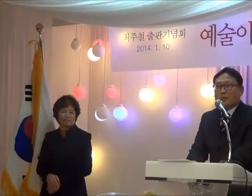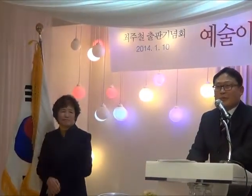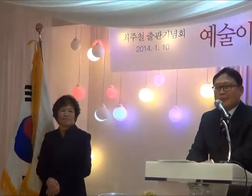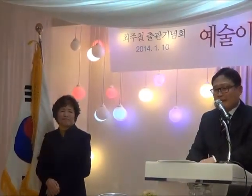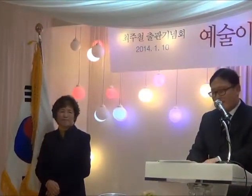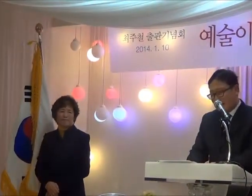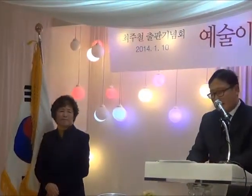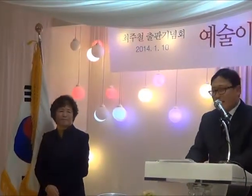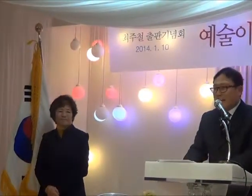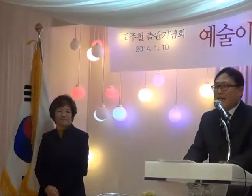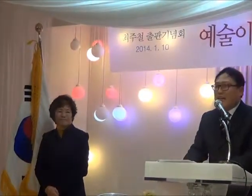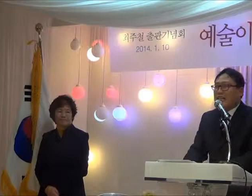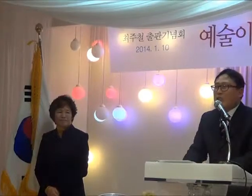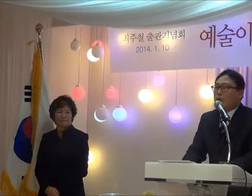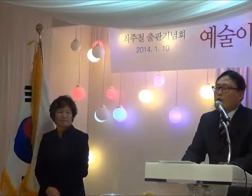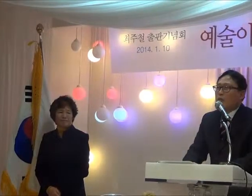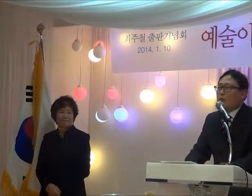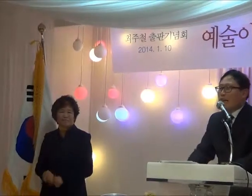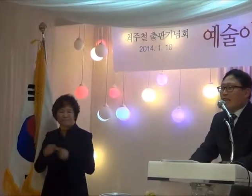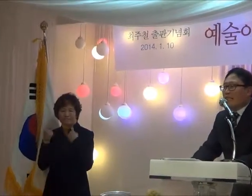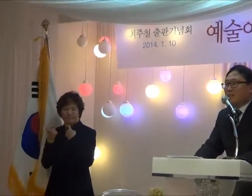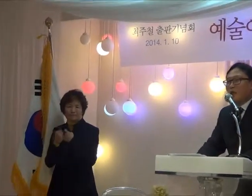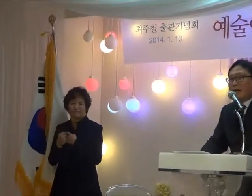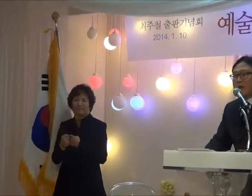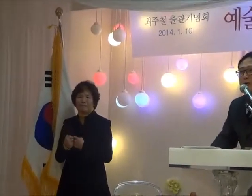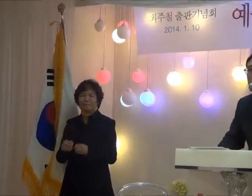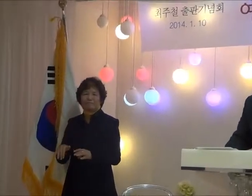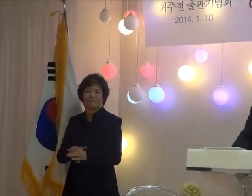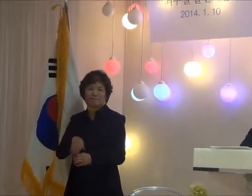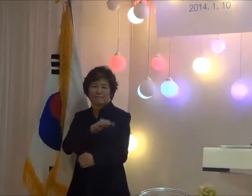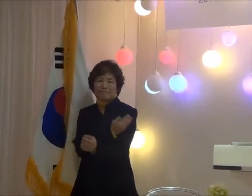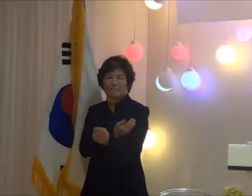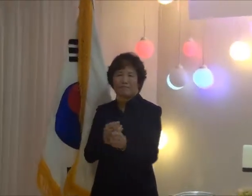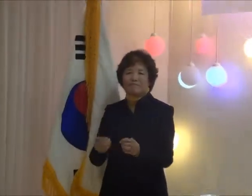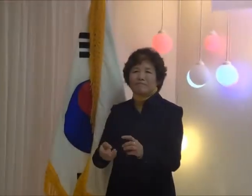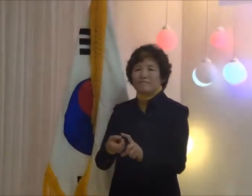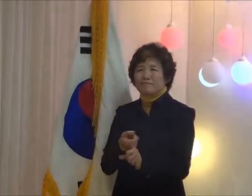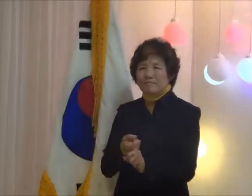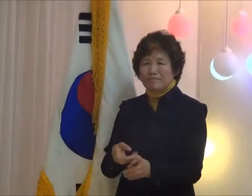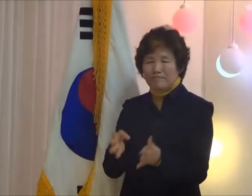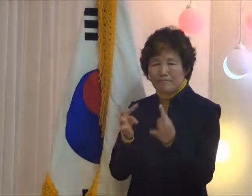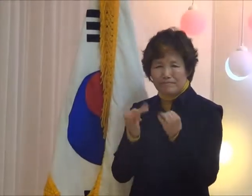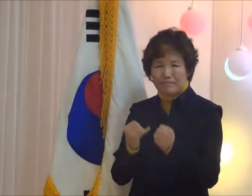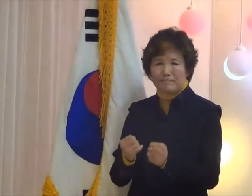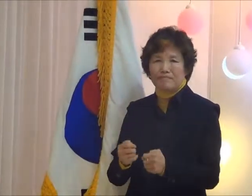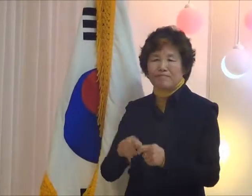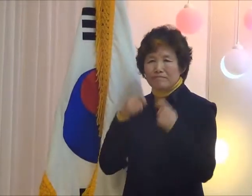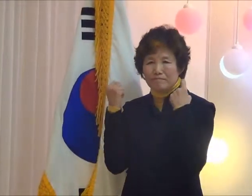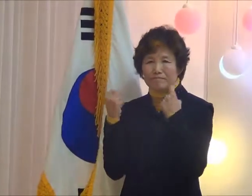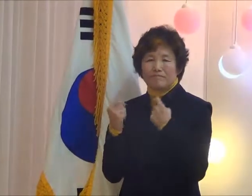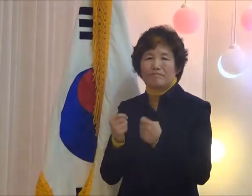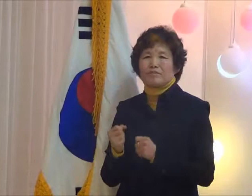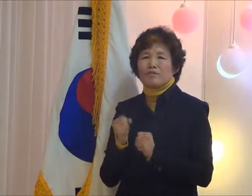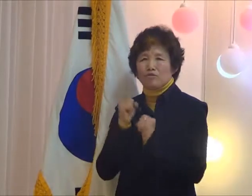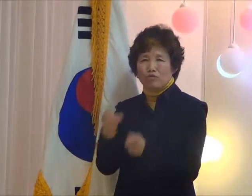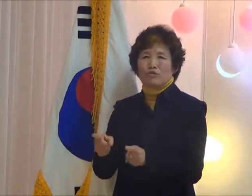거죠. 그래서 저 개인적으로 문화에 관심도 많고 그래서 앞으로 기회가